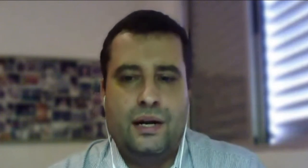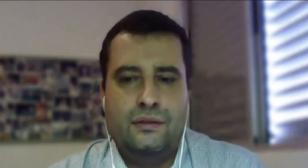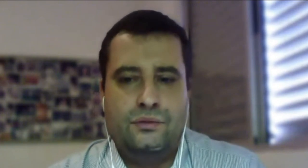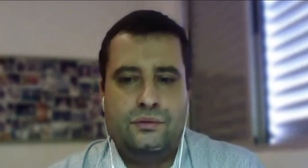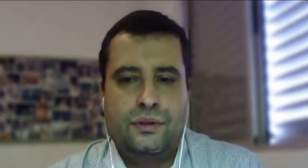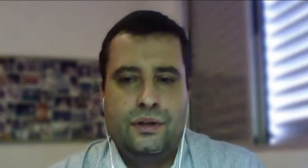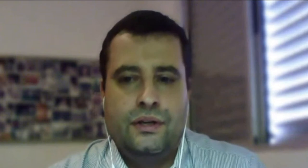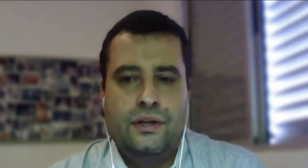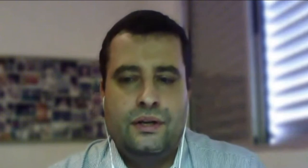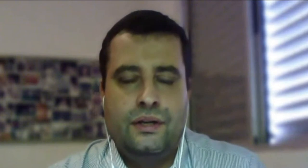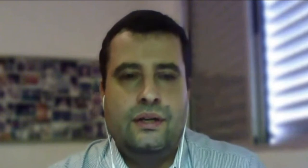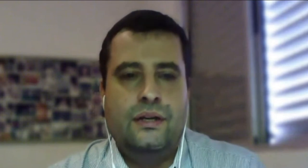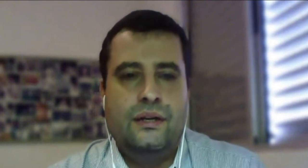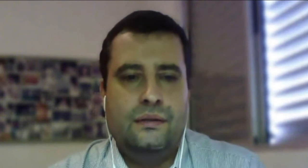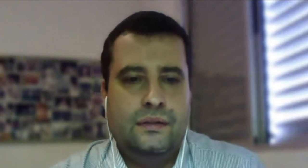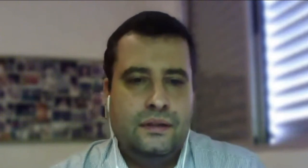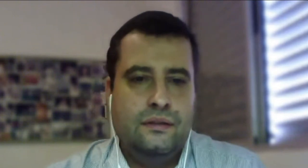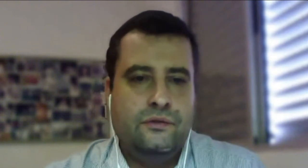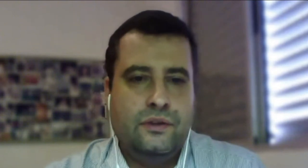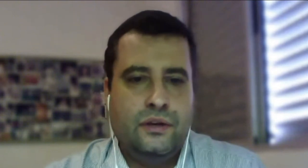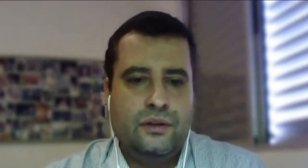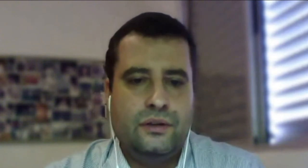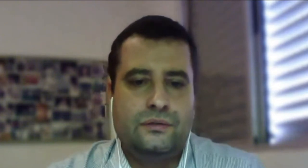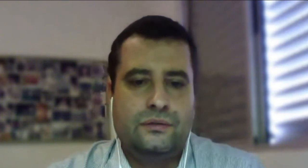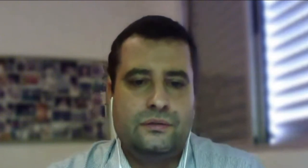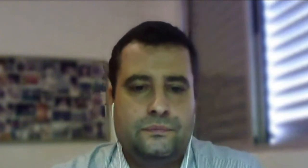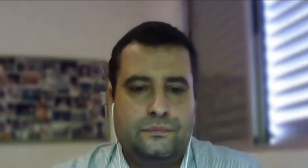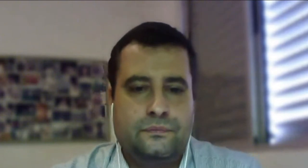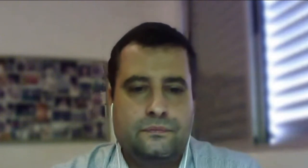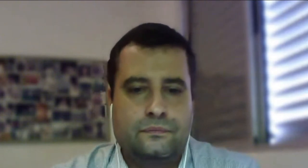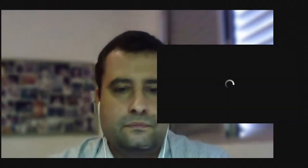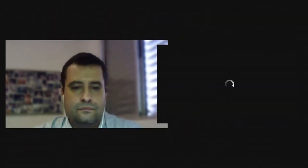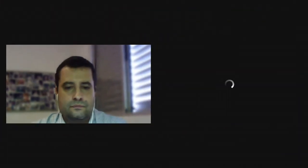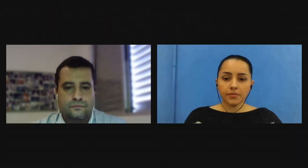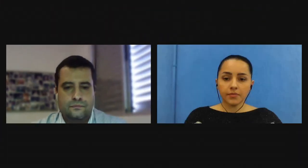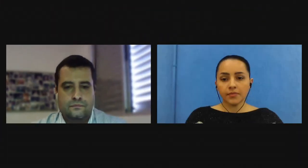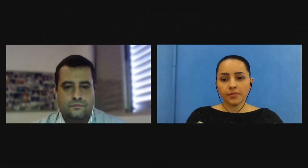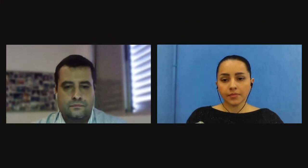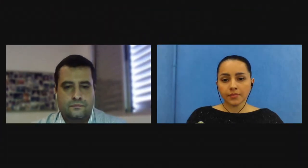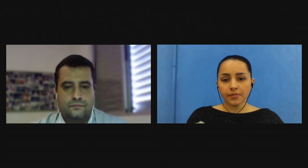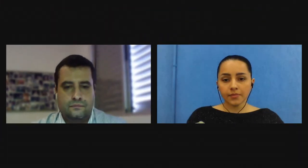forte abraço e fiquem com Deus.